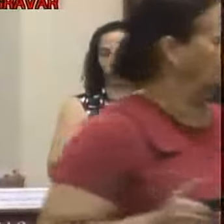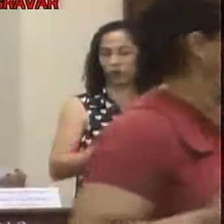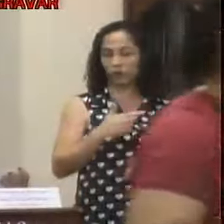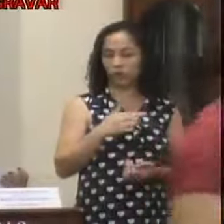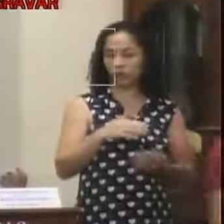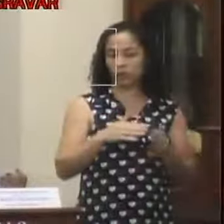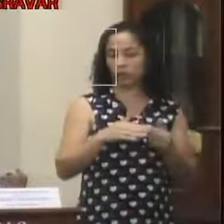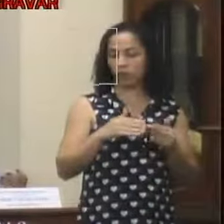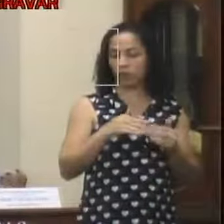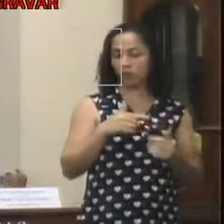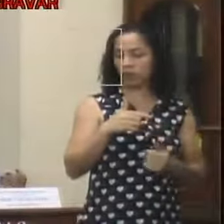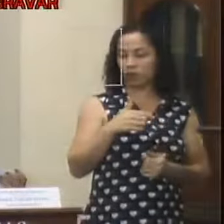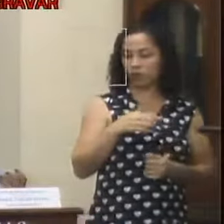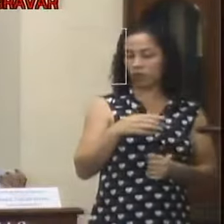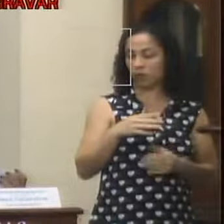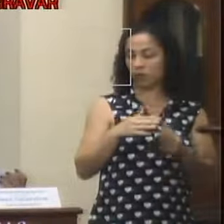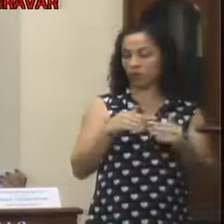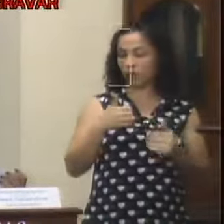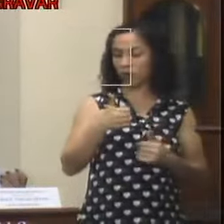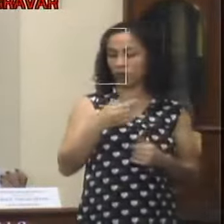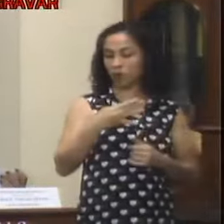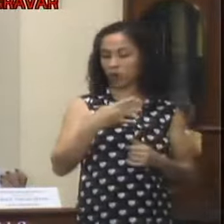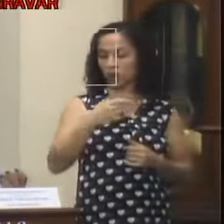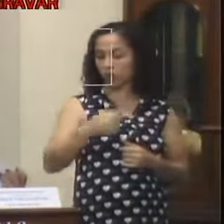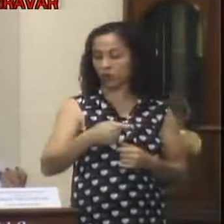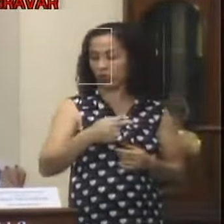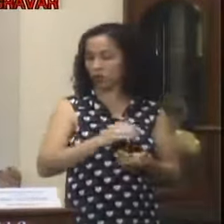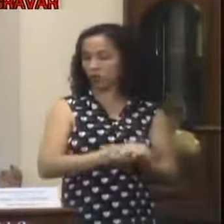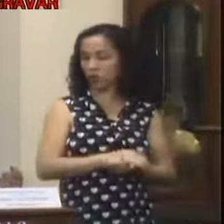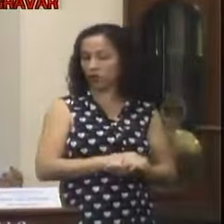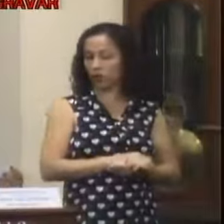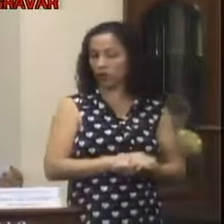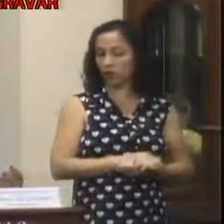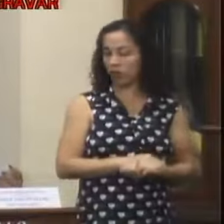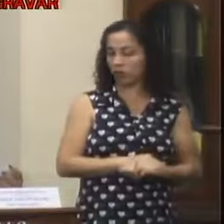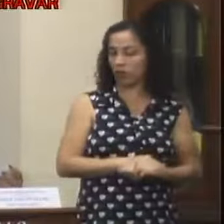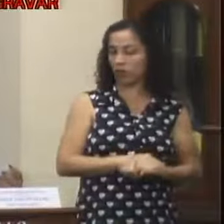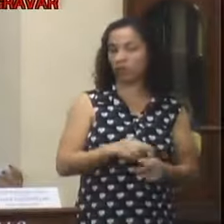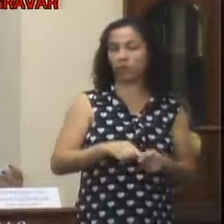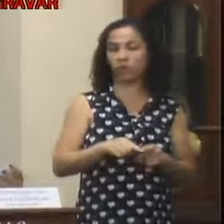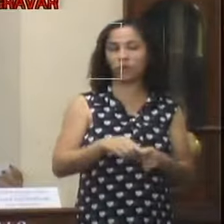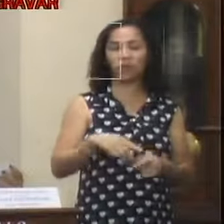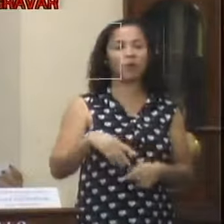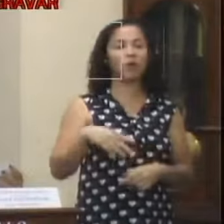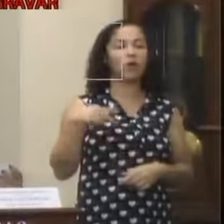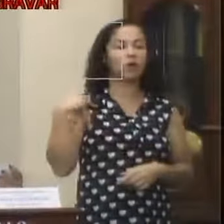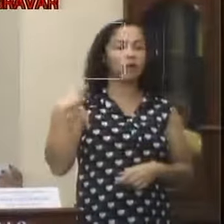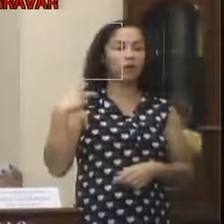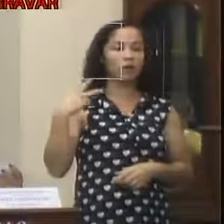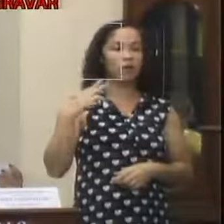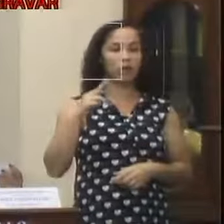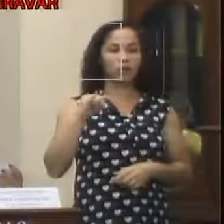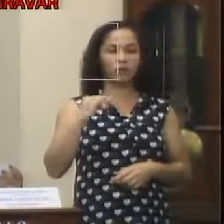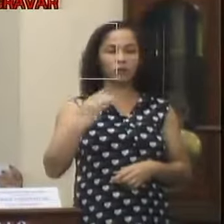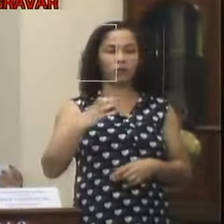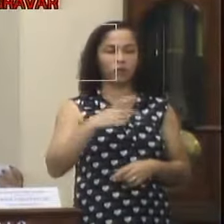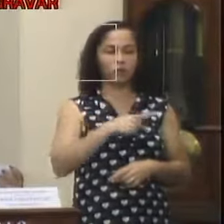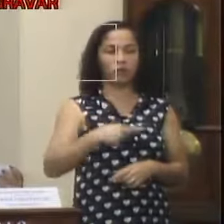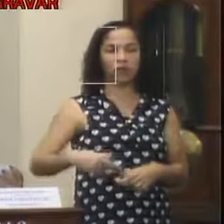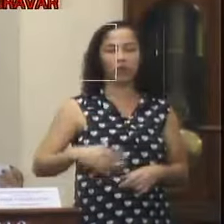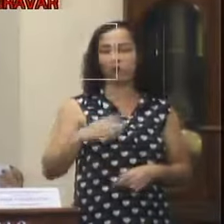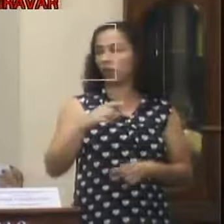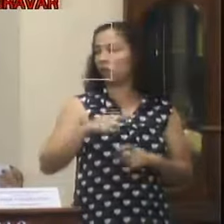Excelentíssimo senhor vice-presidente da Câmara Municipal de Valença, vereador Saulo Baylor. O vereador Saulo Correia, infrassubscrito no uso de